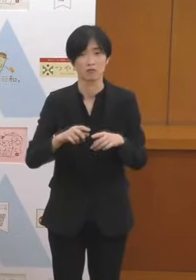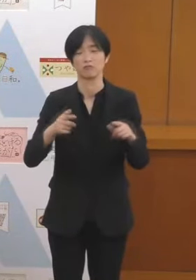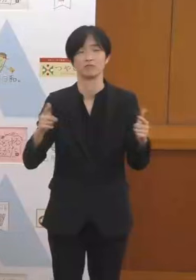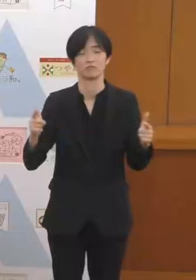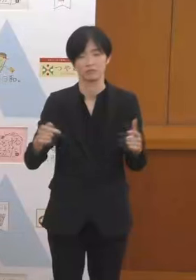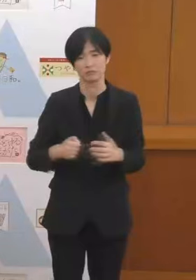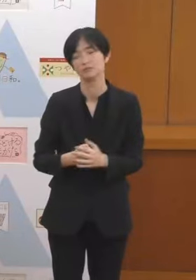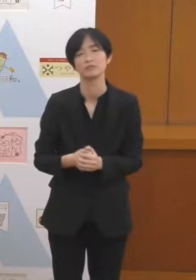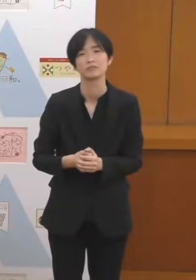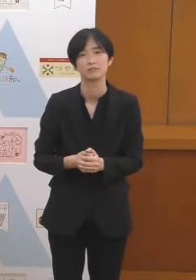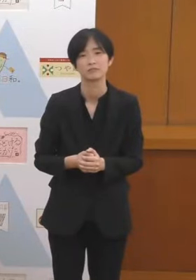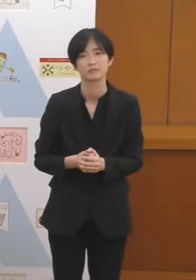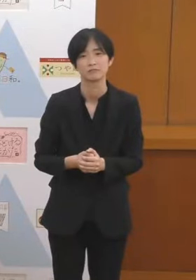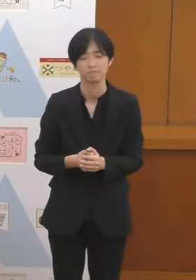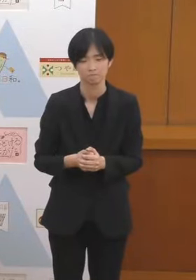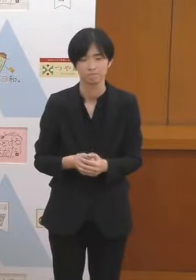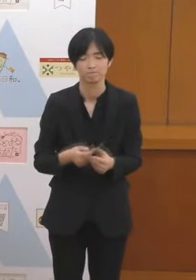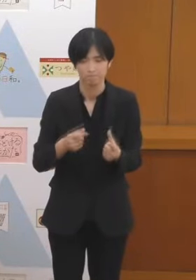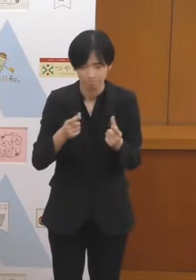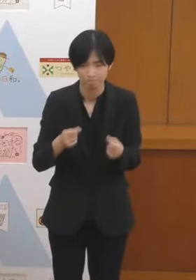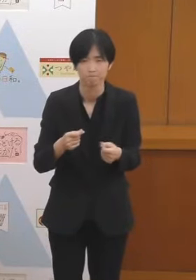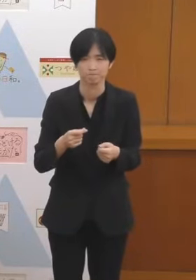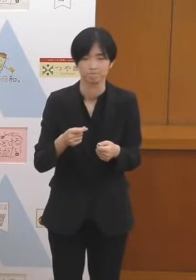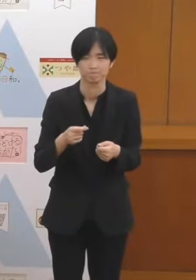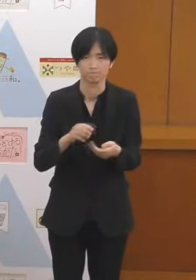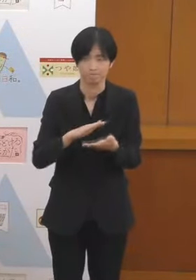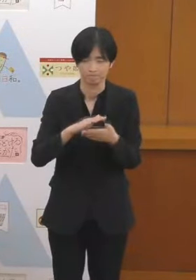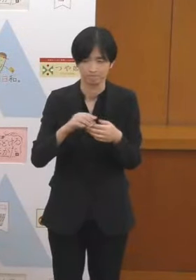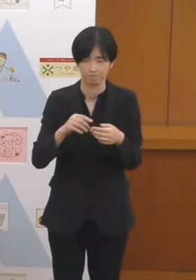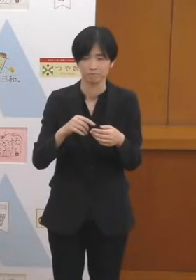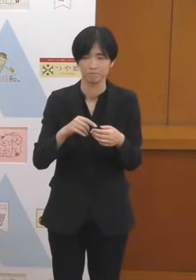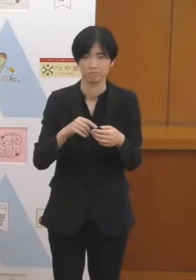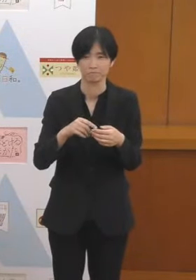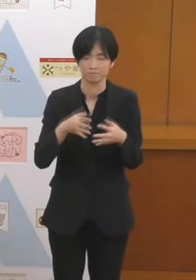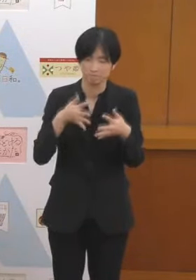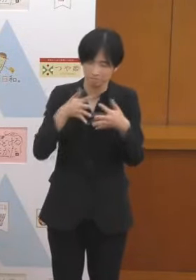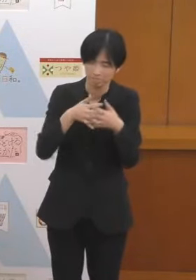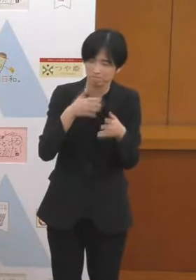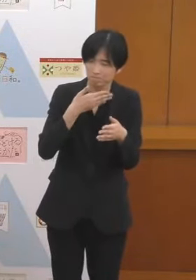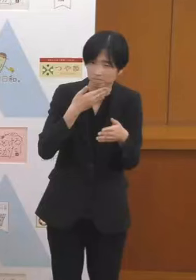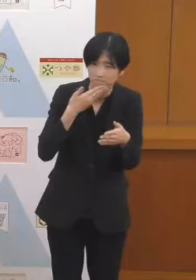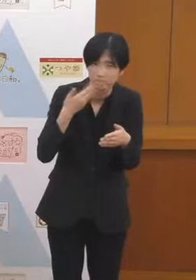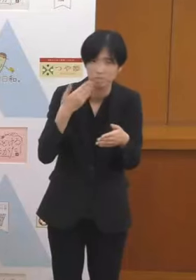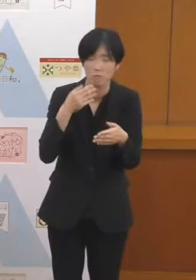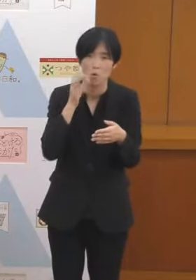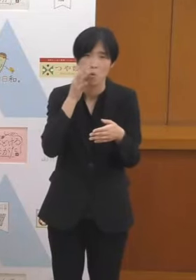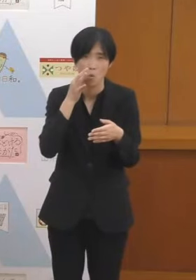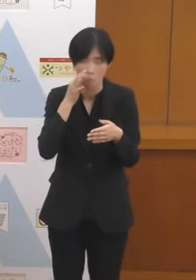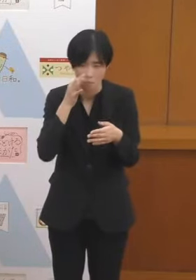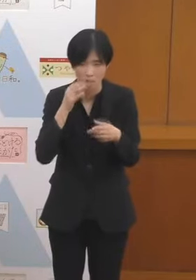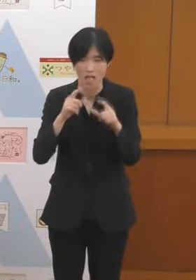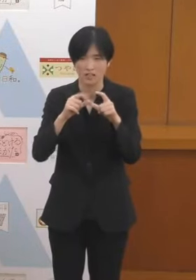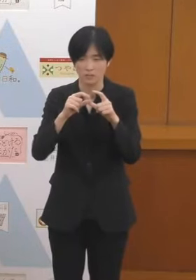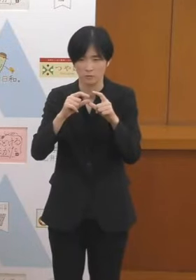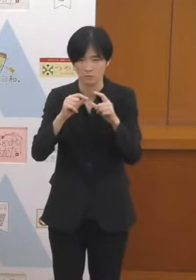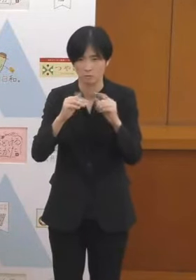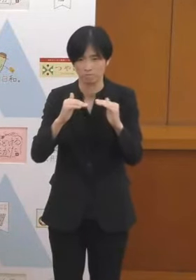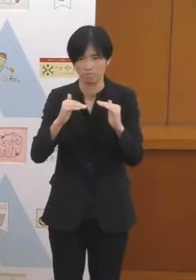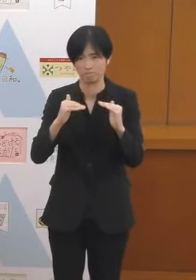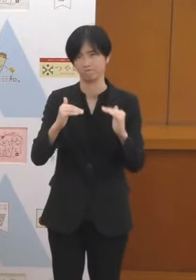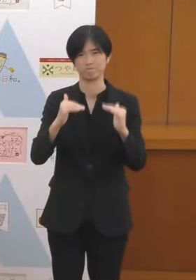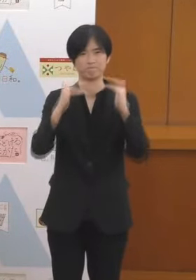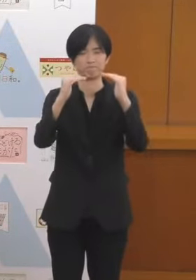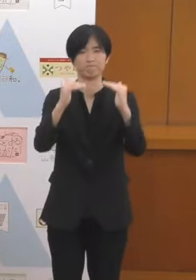えしっかりこう前比率をまた上げてえ山形県米所山形県として